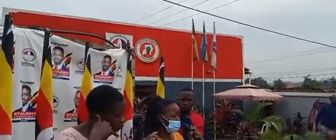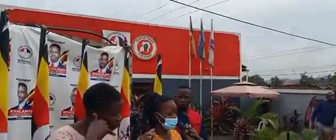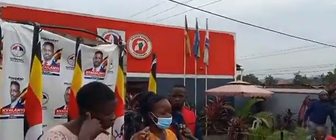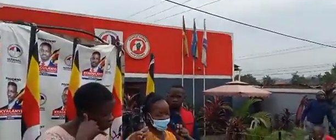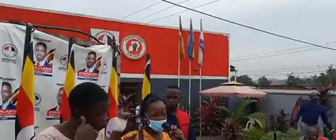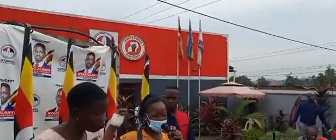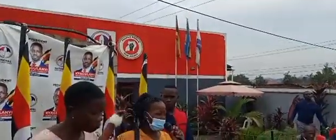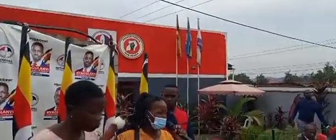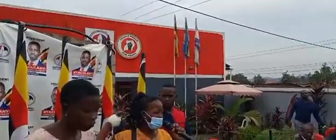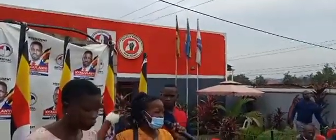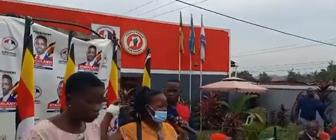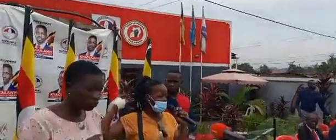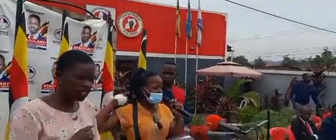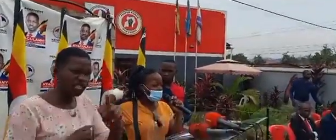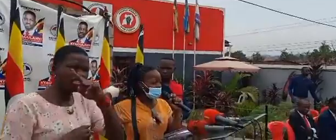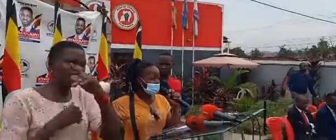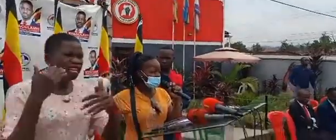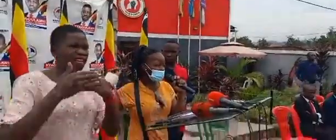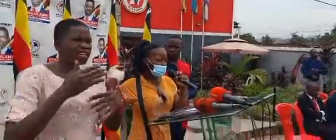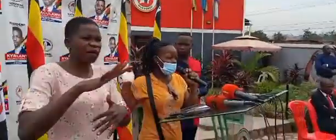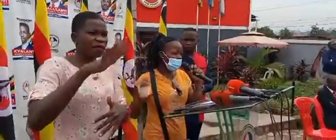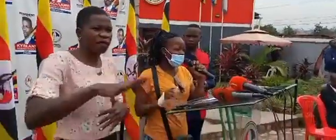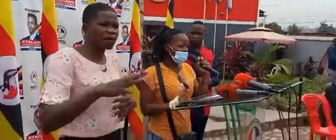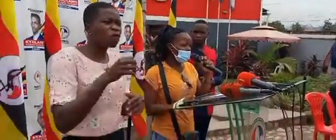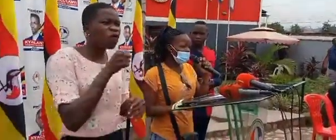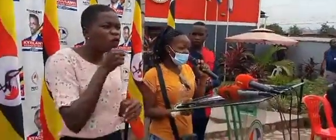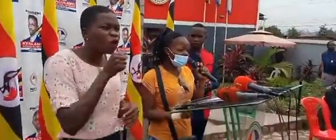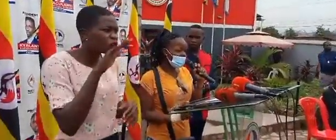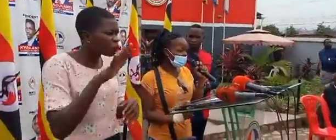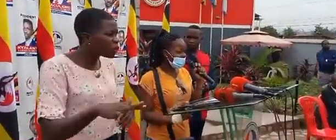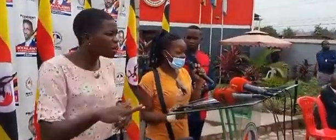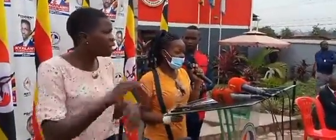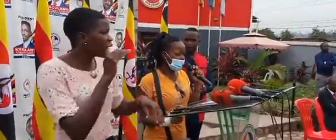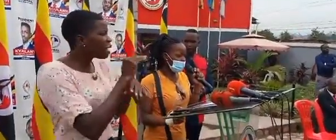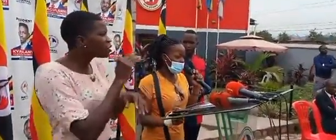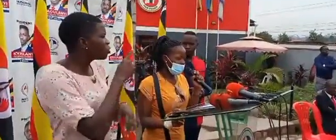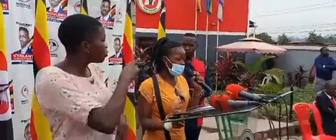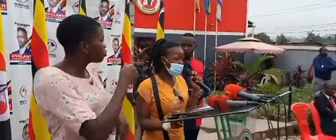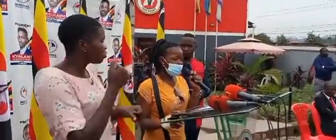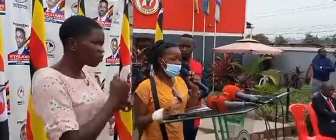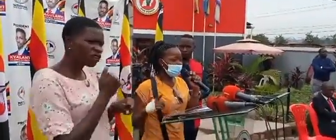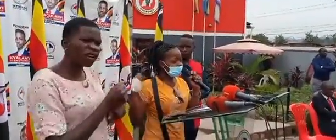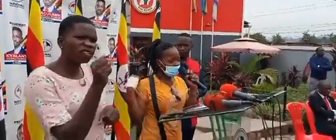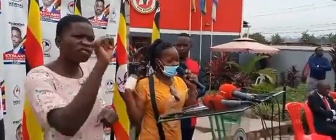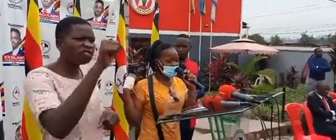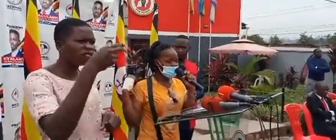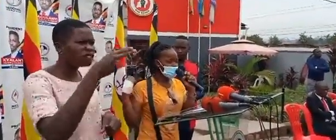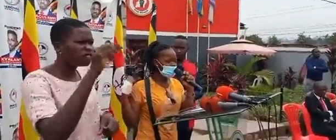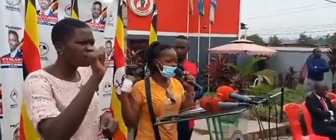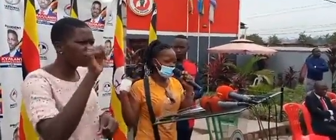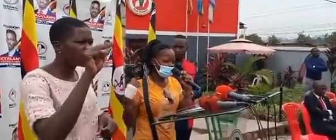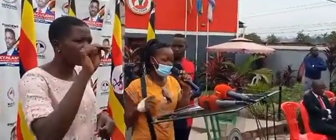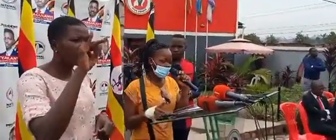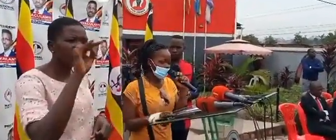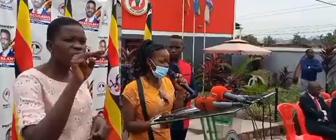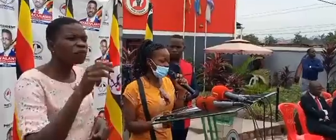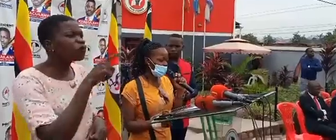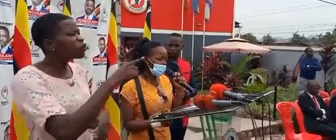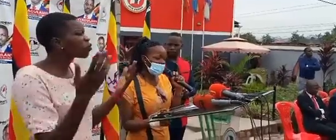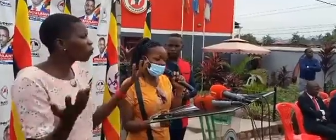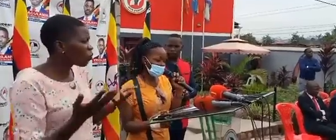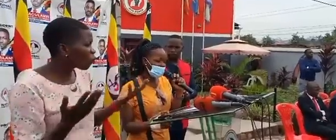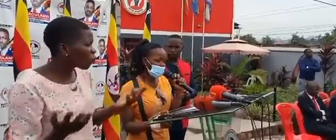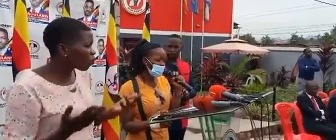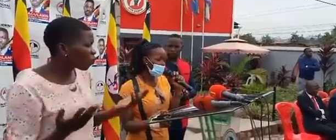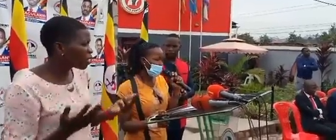nali wansi nga kupaka enkadde nankubira Shamim oliwa nze njenewansi kupaka